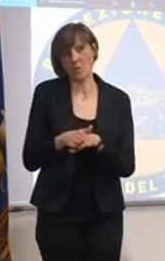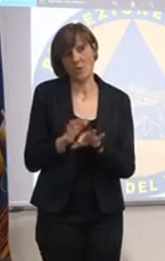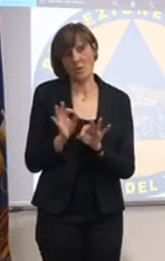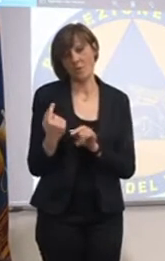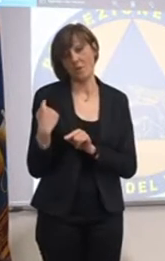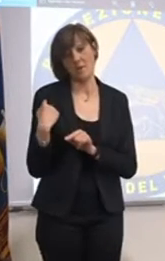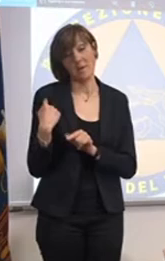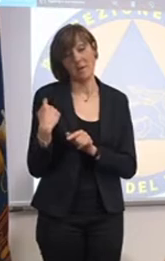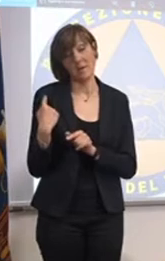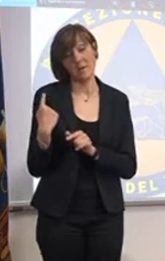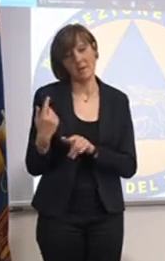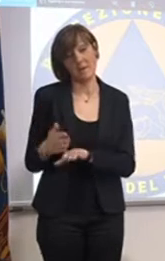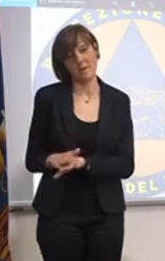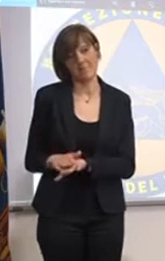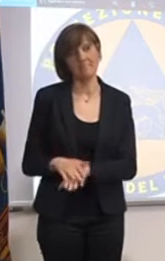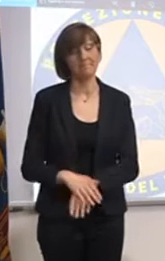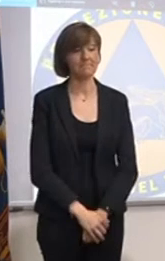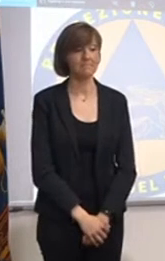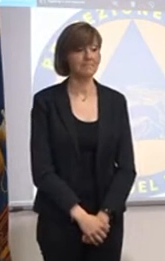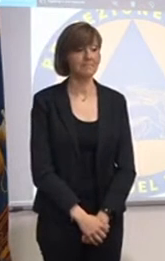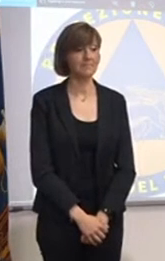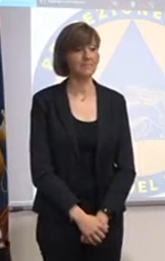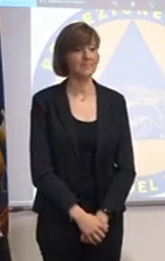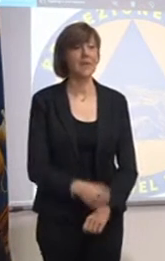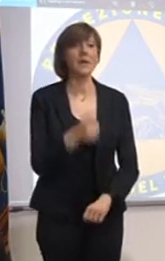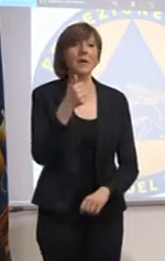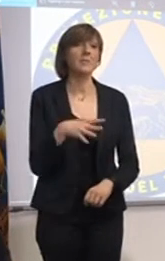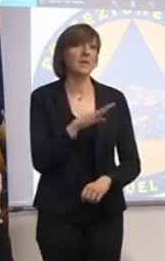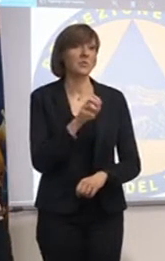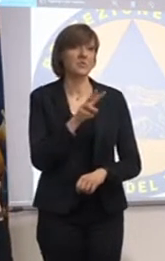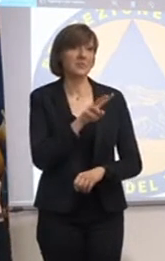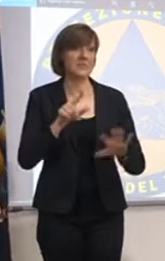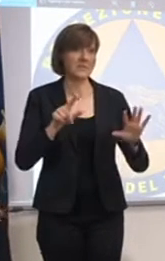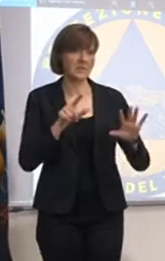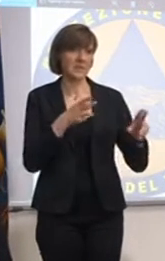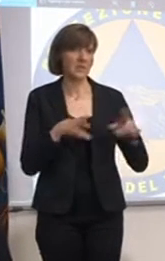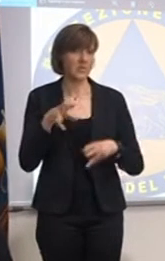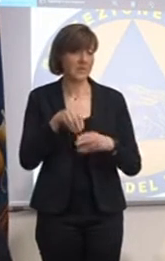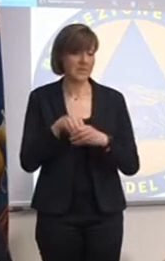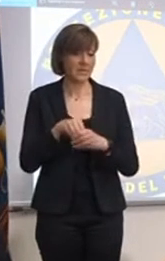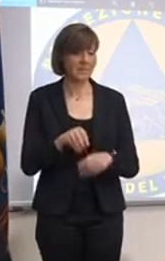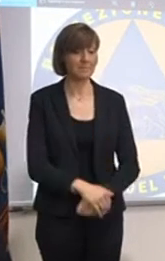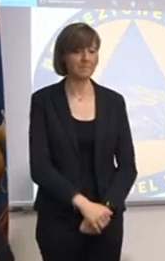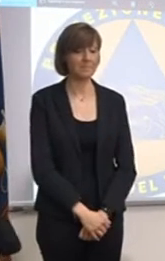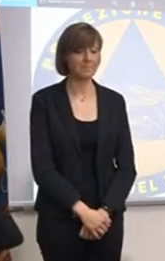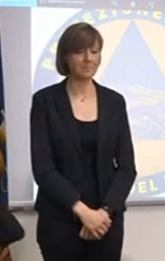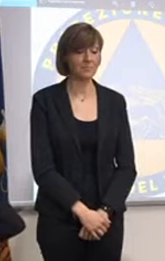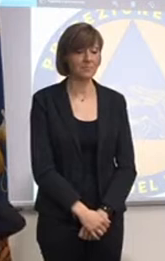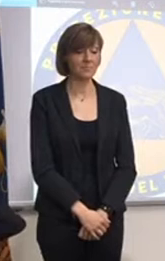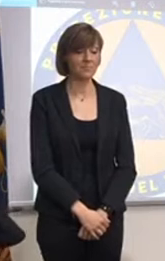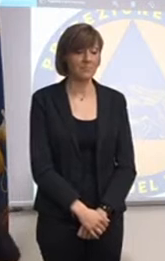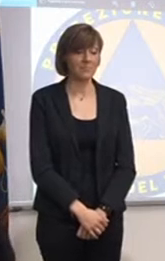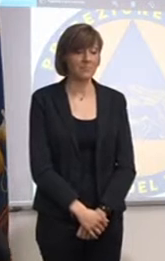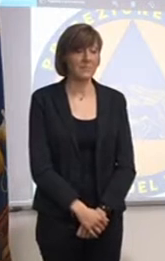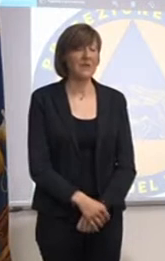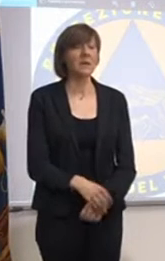virus, ma che probabilmente ha perso virulenza rispetto al passato. Per quanto riguarda le elezioni regionali, ha ribadito che non se ne sta occupando, in quanto